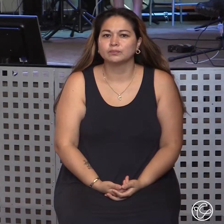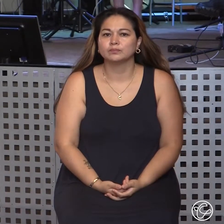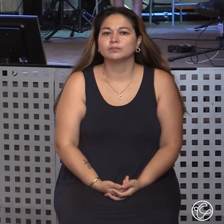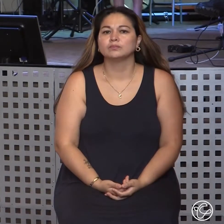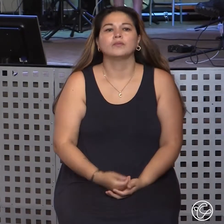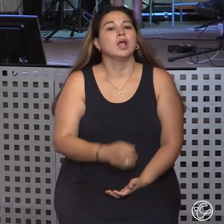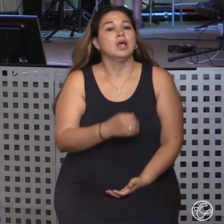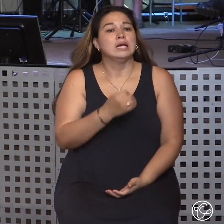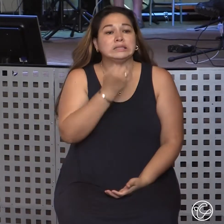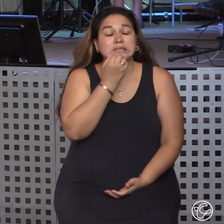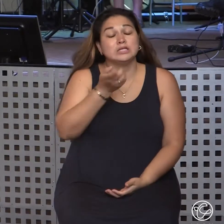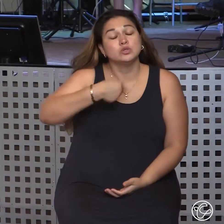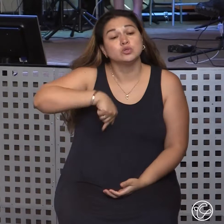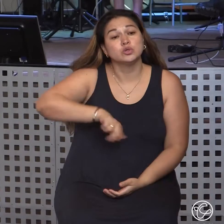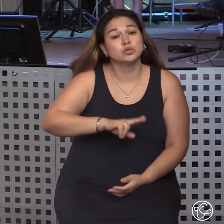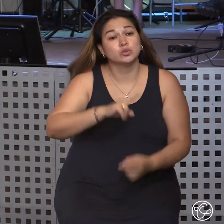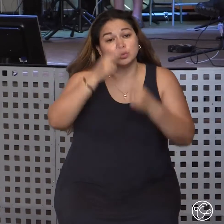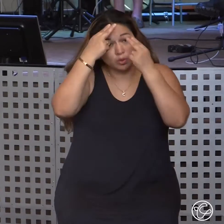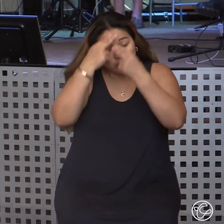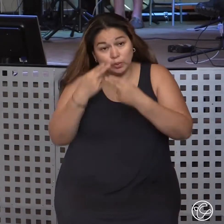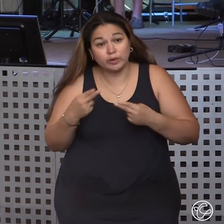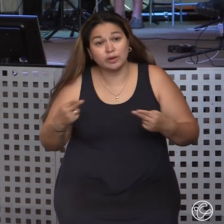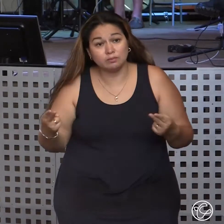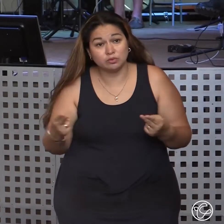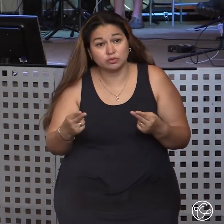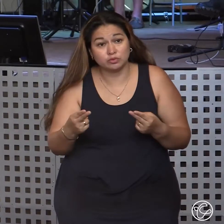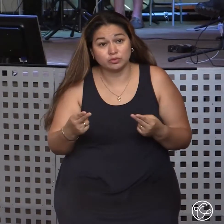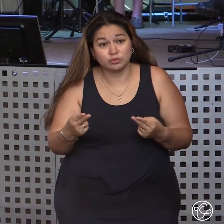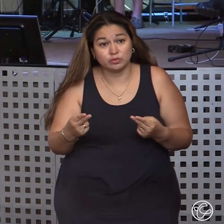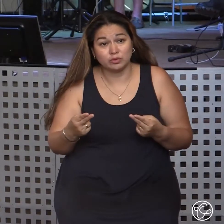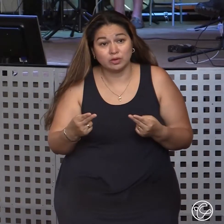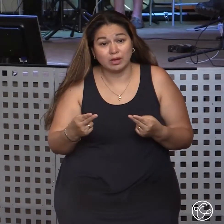Mira, historia de Jesucristo.